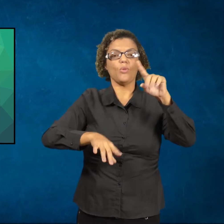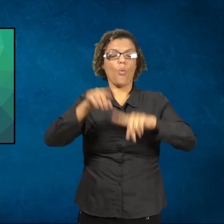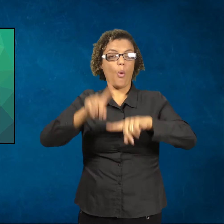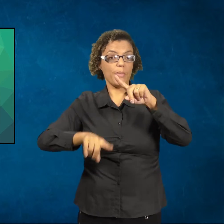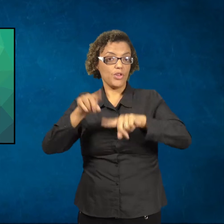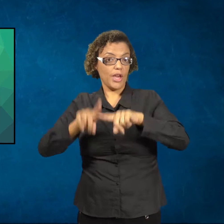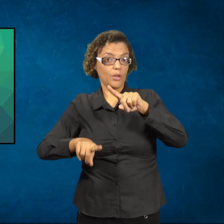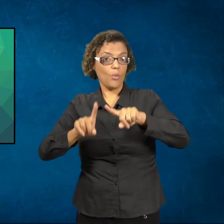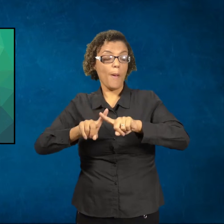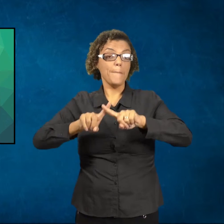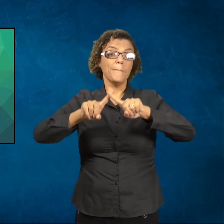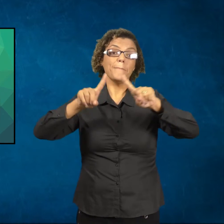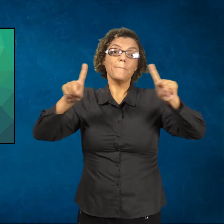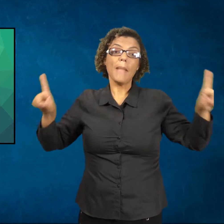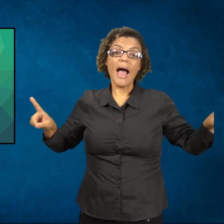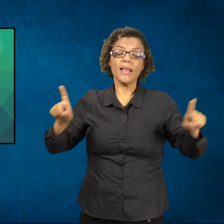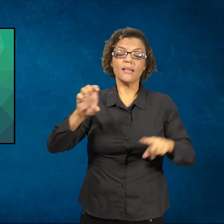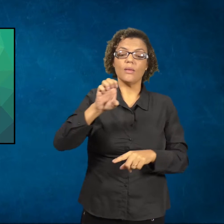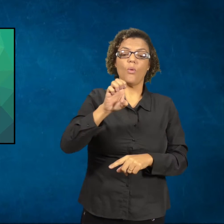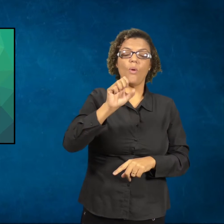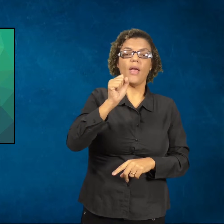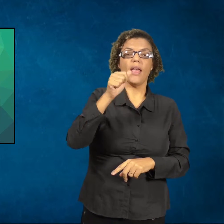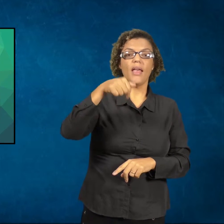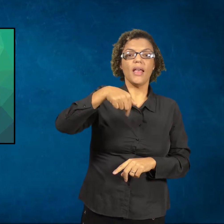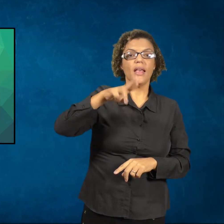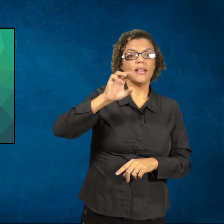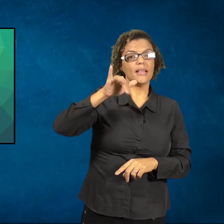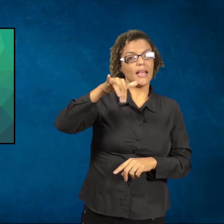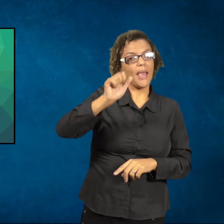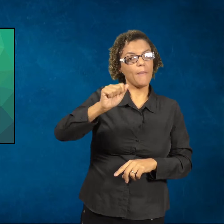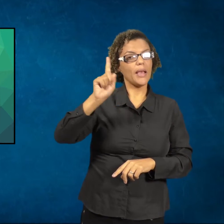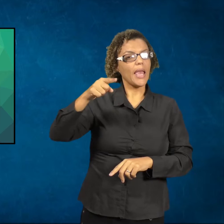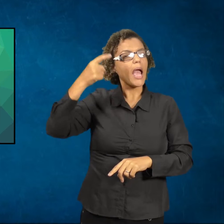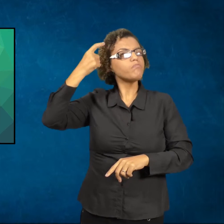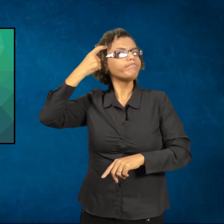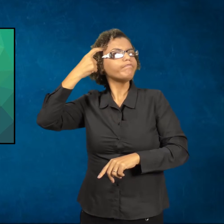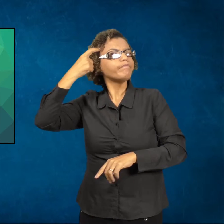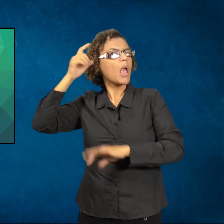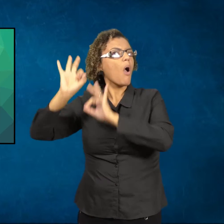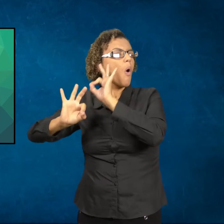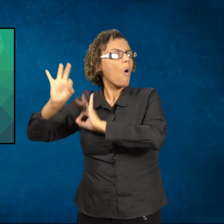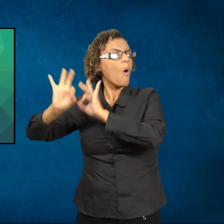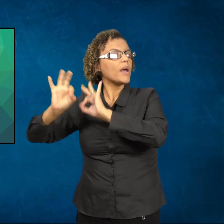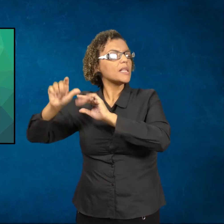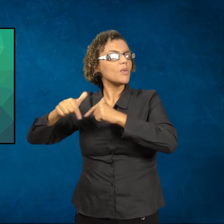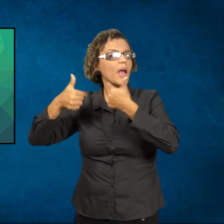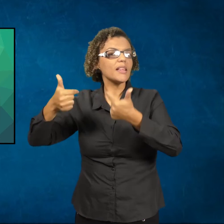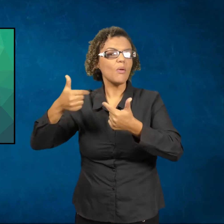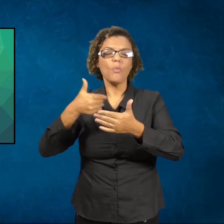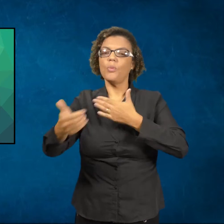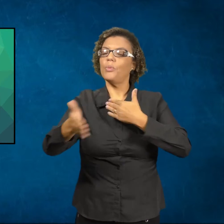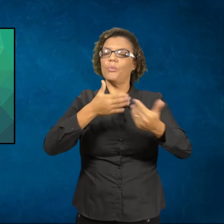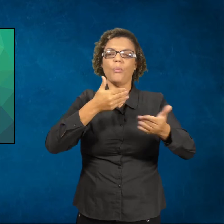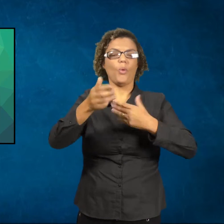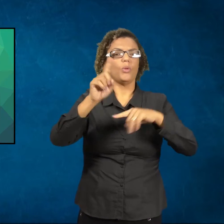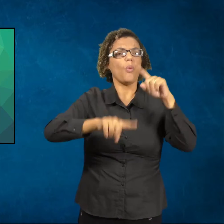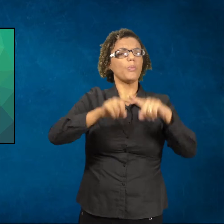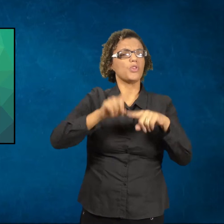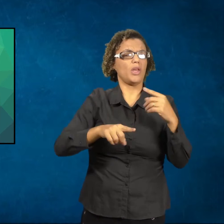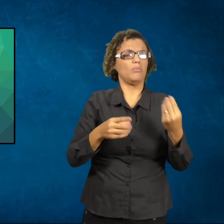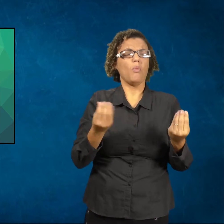o esquema, ou seja, a organização dessa ação, independe do objeto. Como